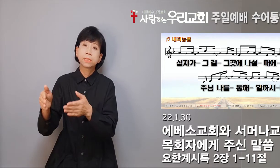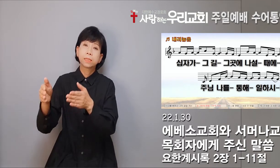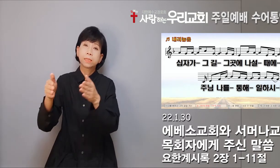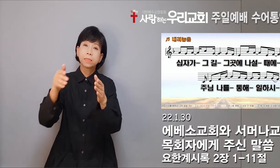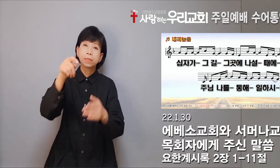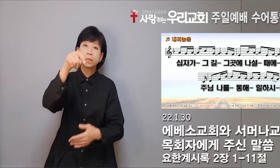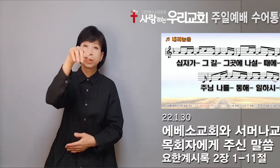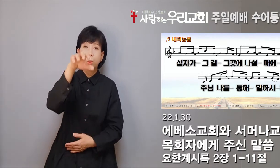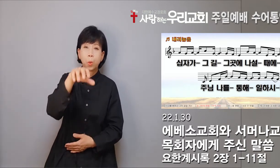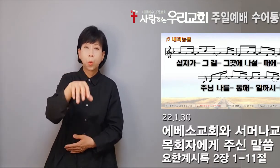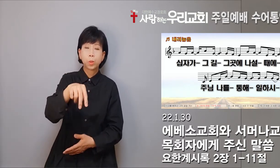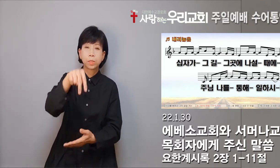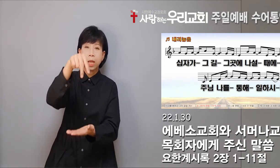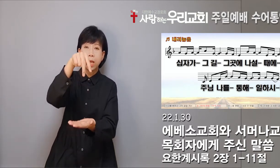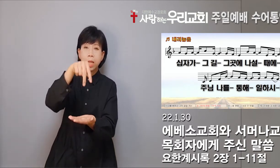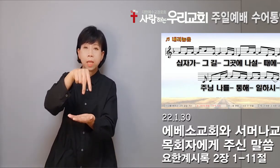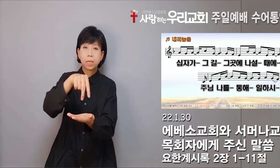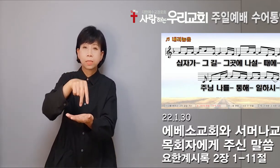그곳에 나설